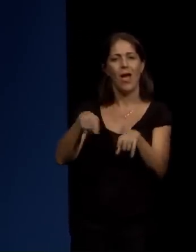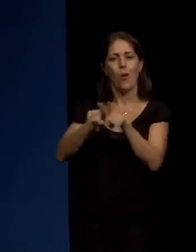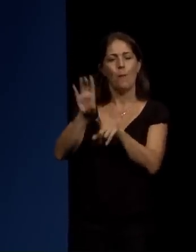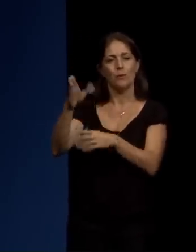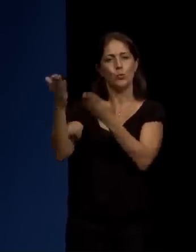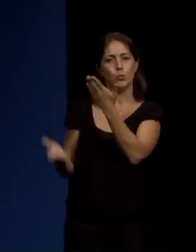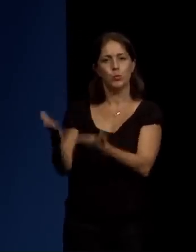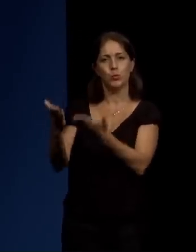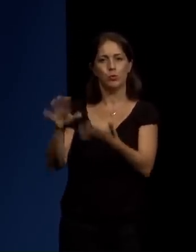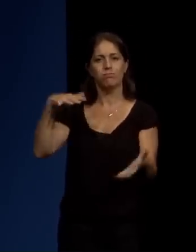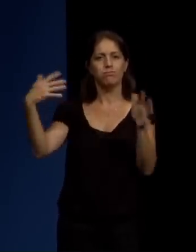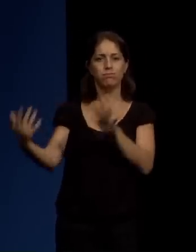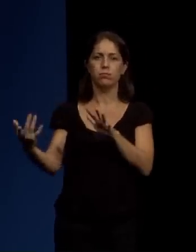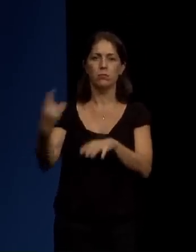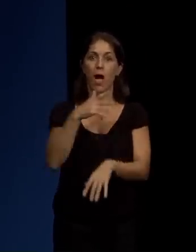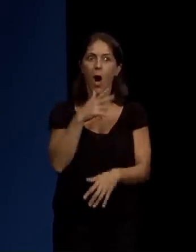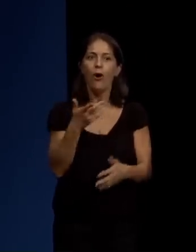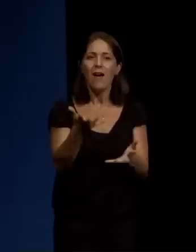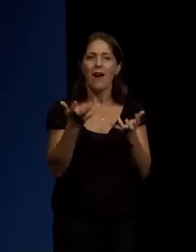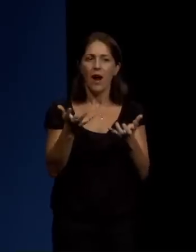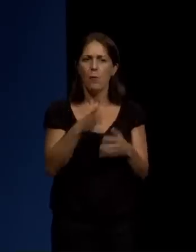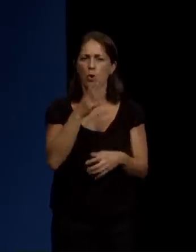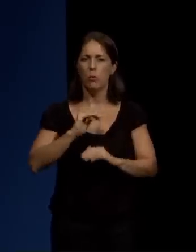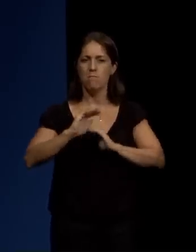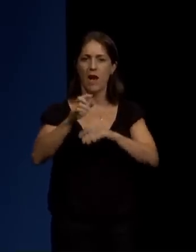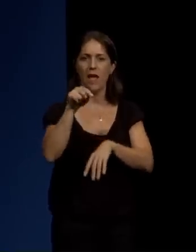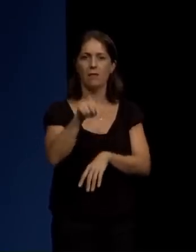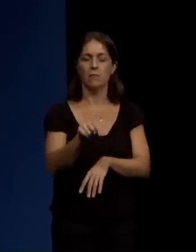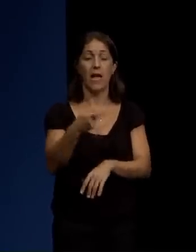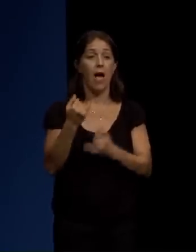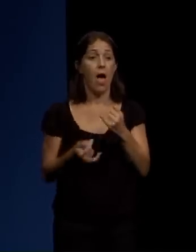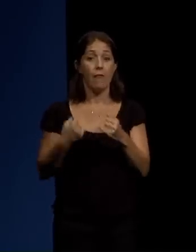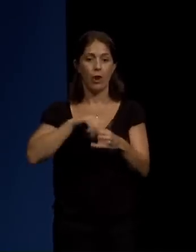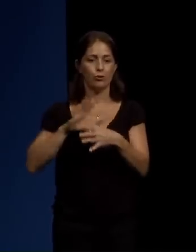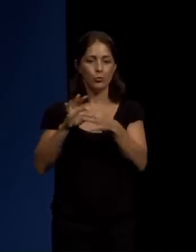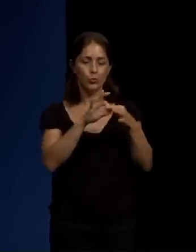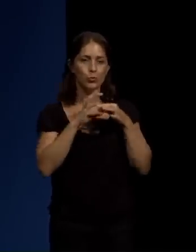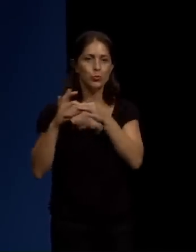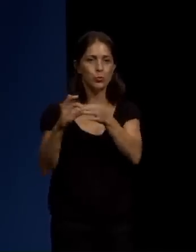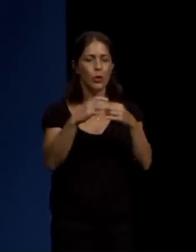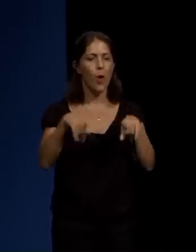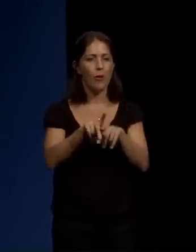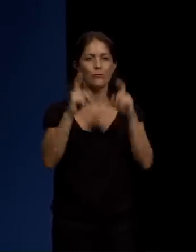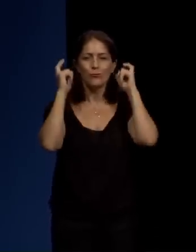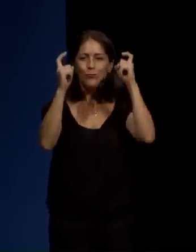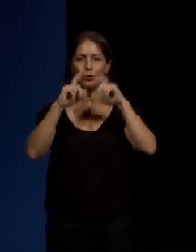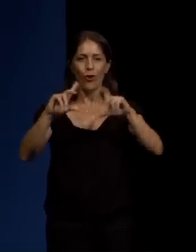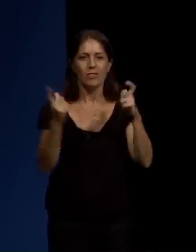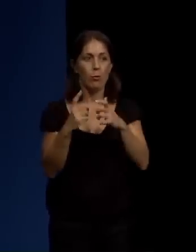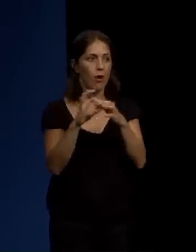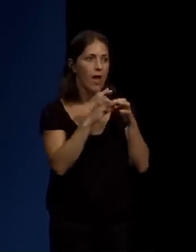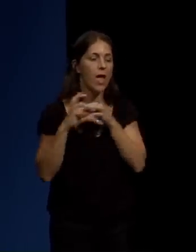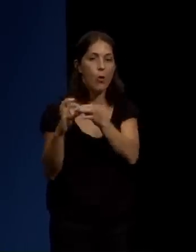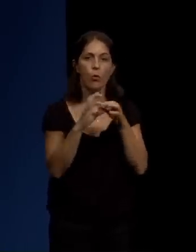vez podemos gañar, porque isto é unha marea. A marea que nos reúne a todos nun esforzo colectivo. Únenos os